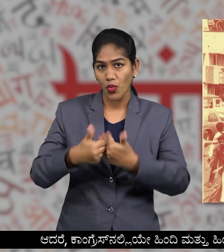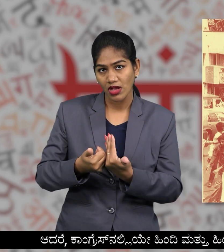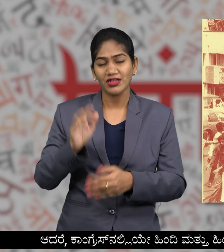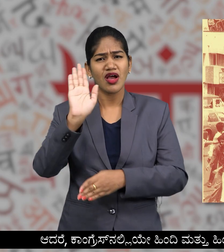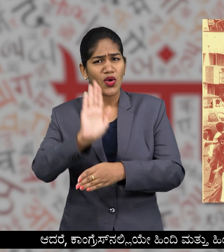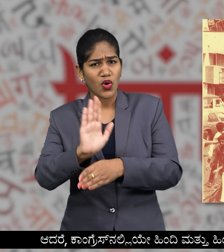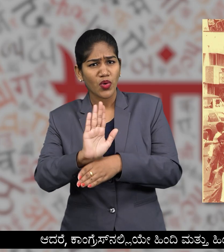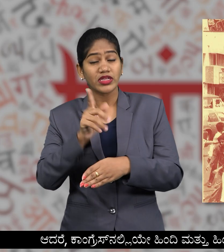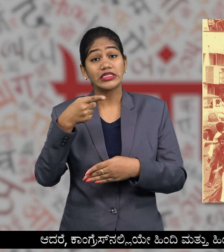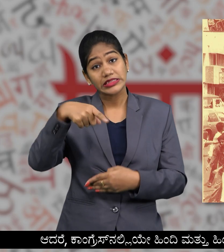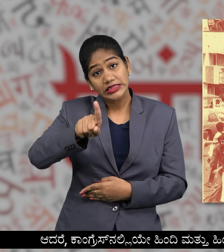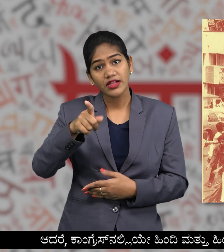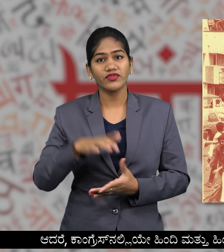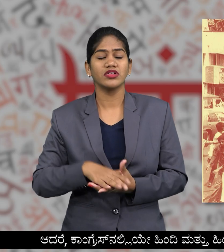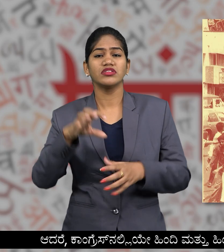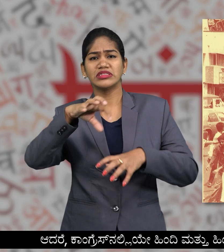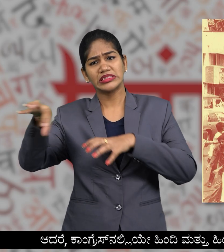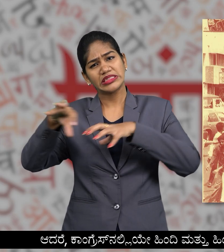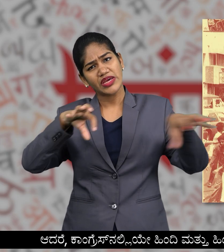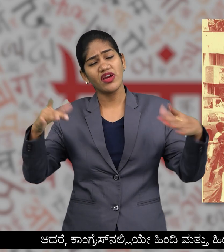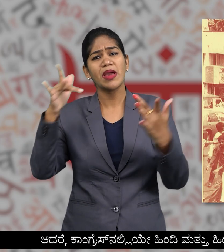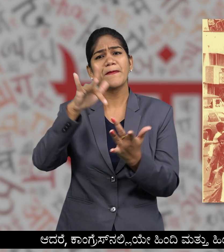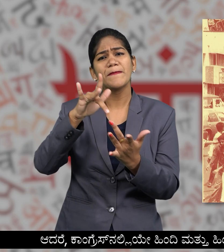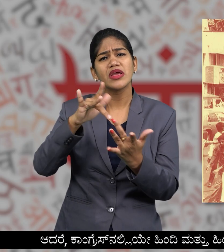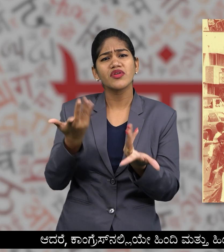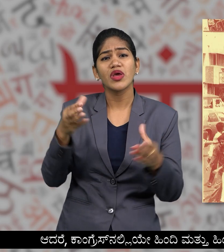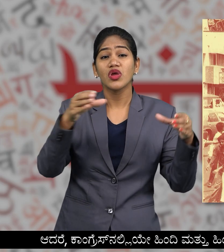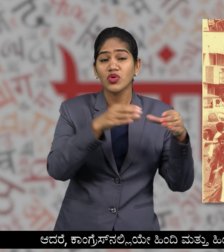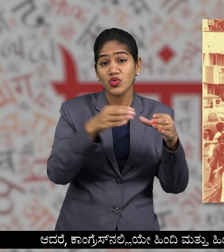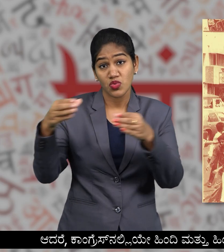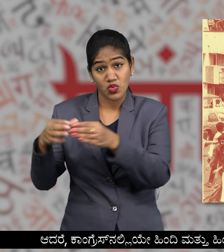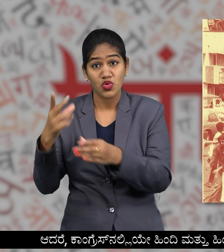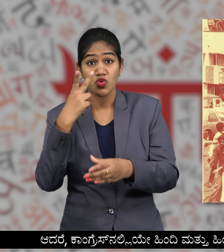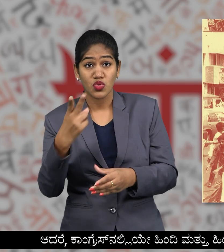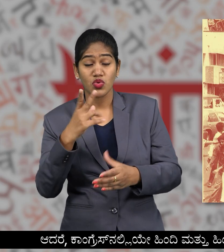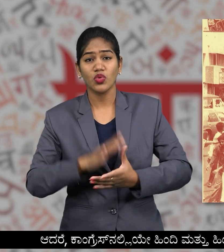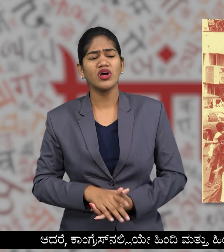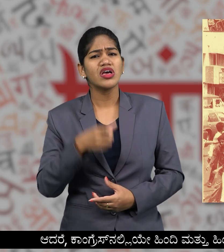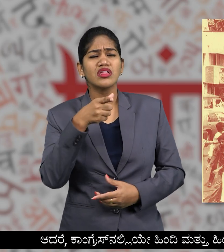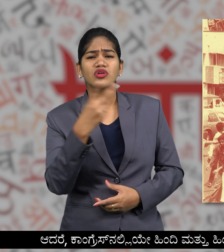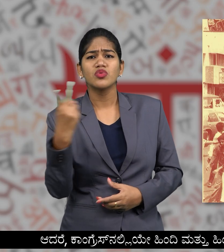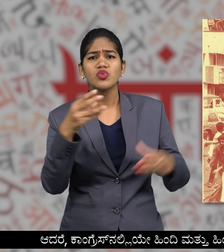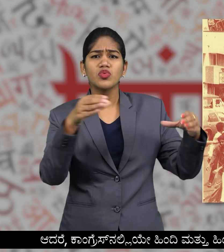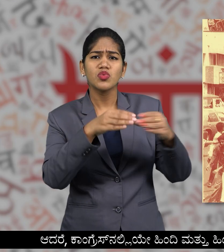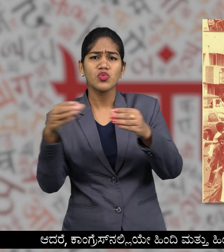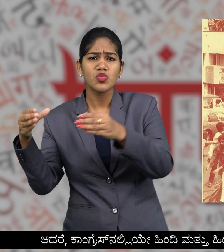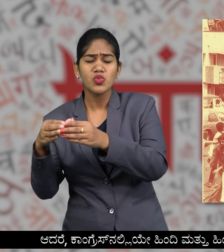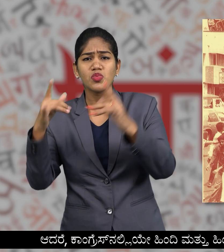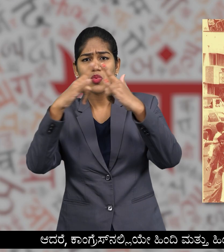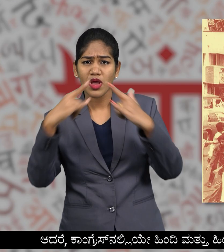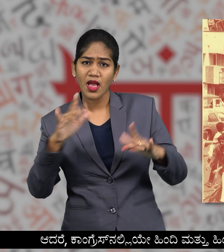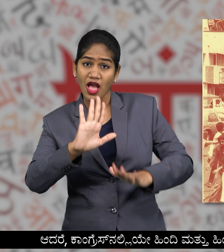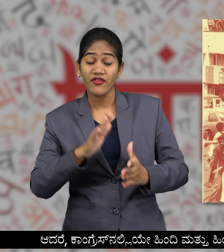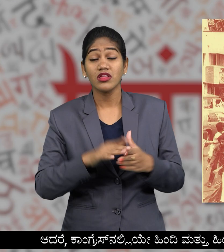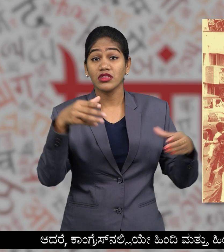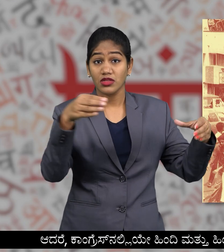ಆದರೆ ಕಾಂಗ್ರೆಸ್ನಲ್ಲಿಯೇ ಹಿಂದಿ ಮತ್ತು ಹಿಂದಿ ವಿರೋಧಿ ಪಾಳಯಗಳ ನಡುವೆ ಇಬ್ಭಾಗವಾಯಿತು.